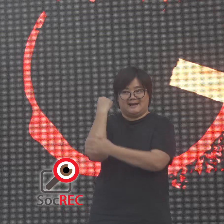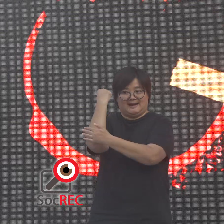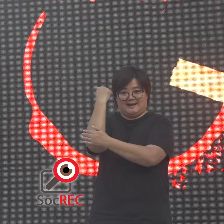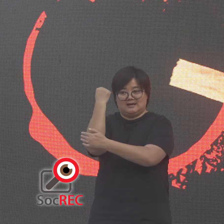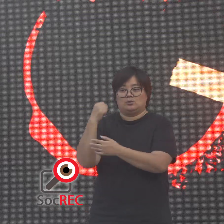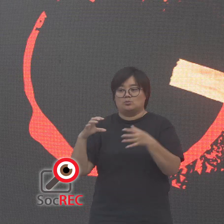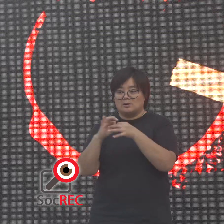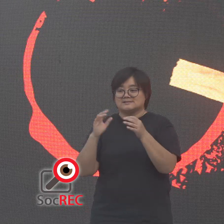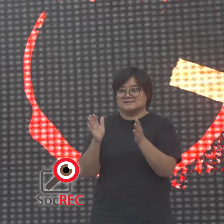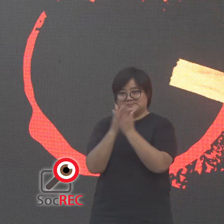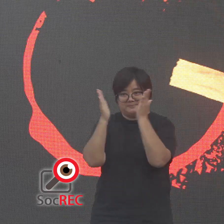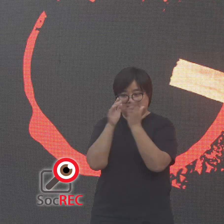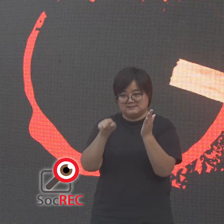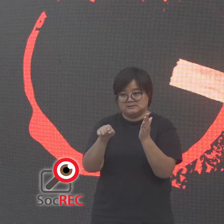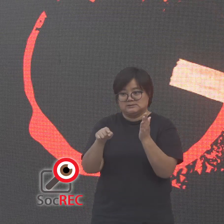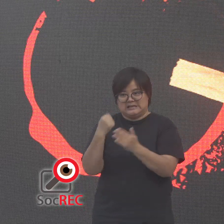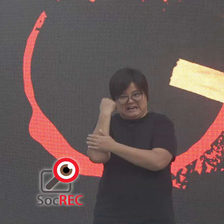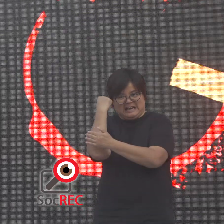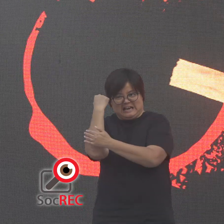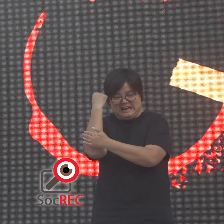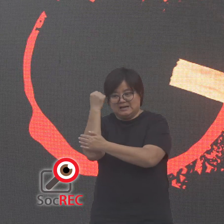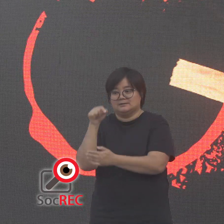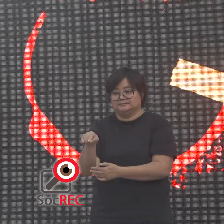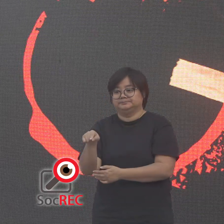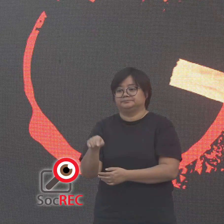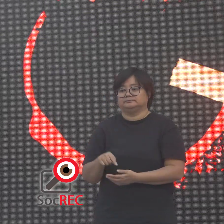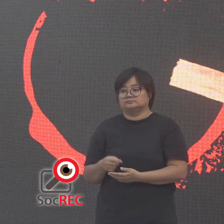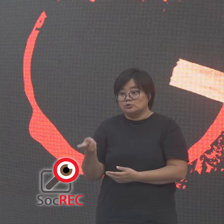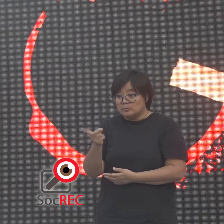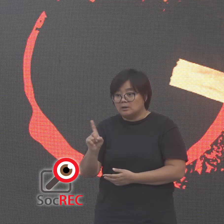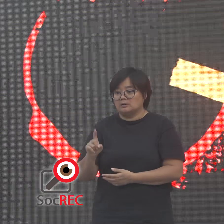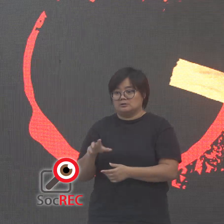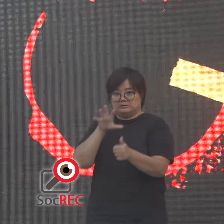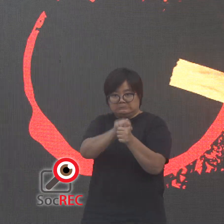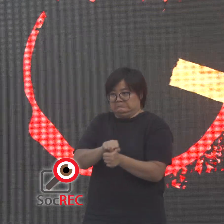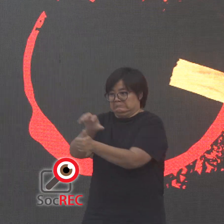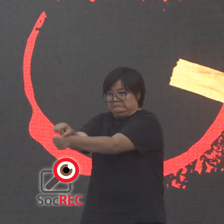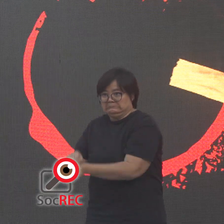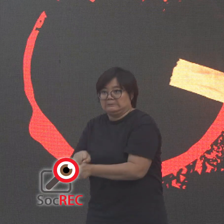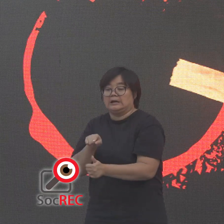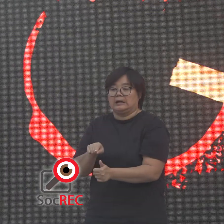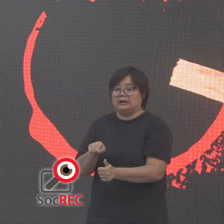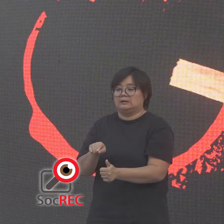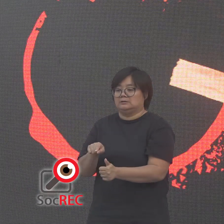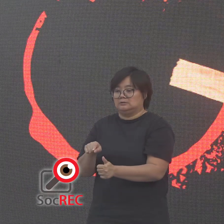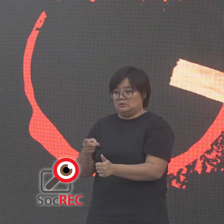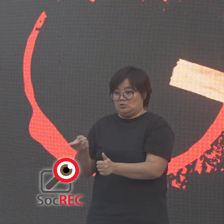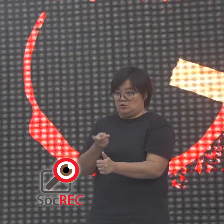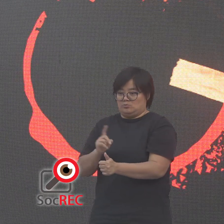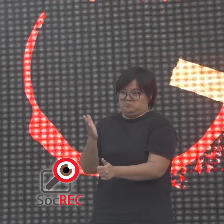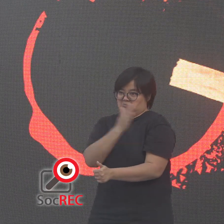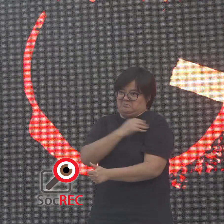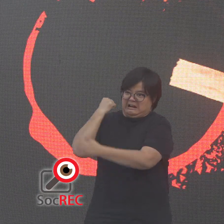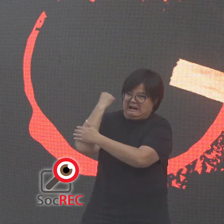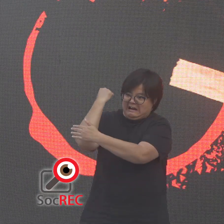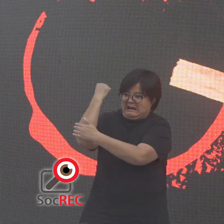去坐監，還連遺書呢都已經寫了了。而蘇貞昌就是那時候幫手